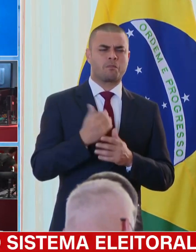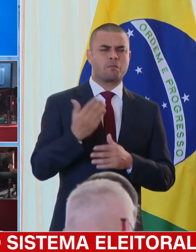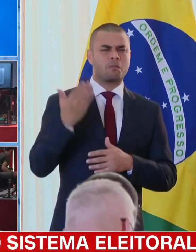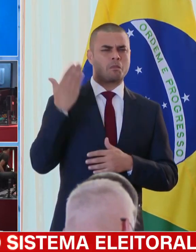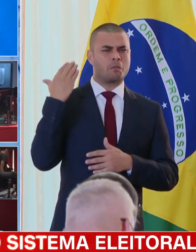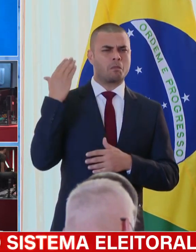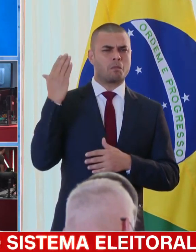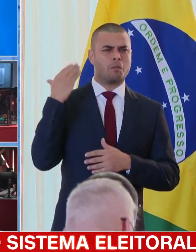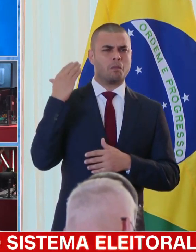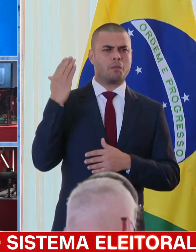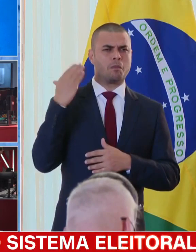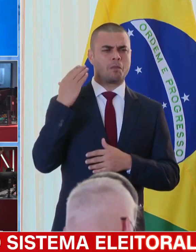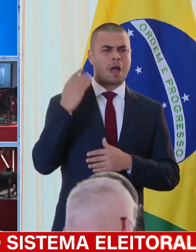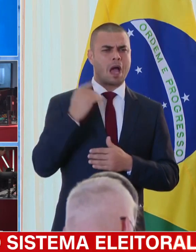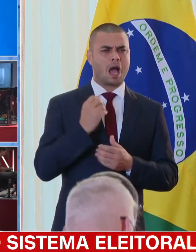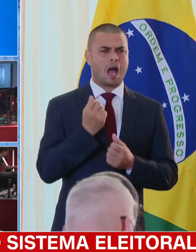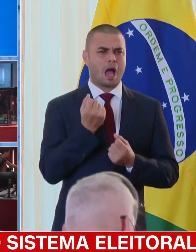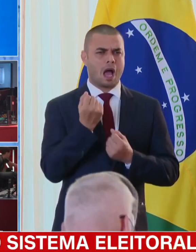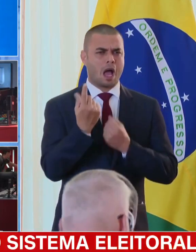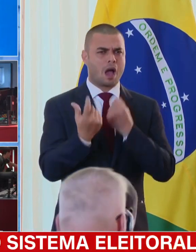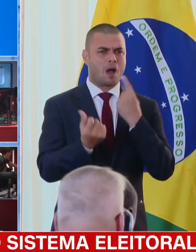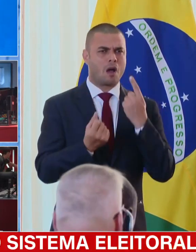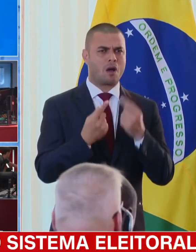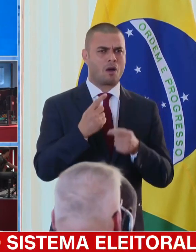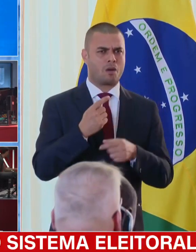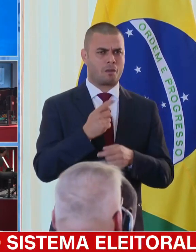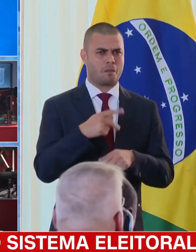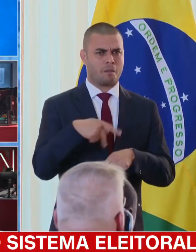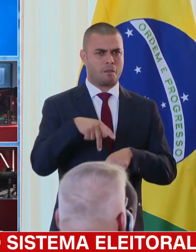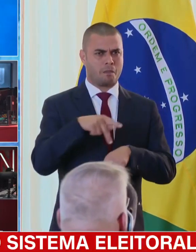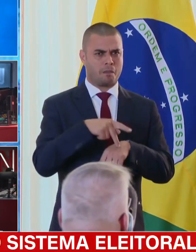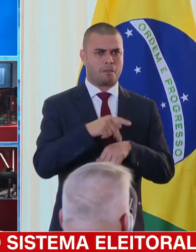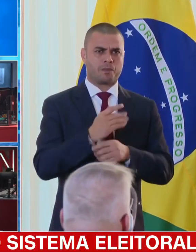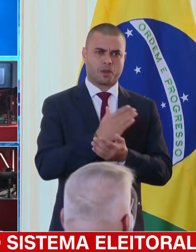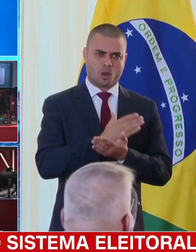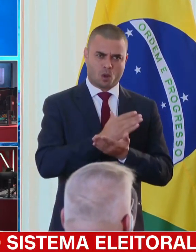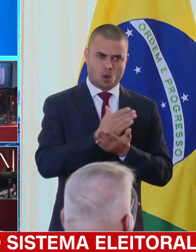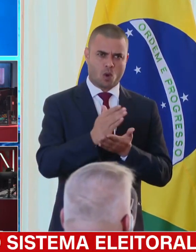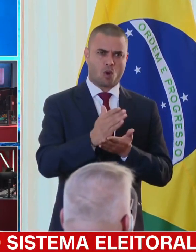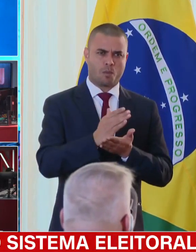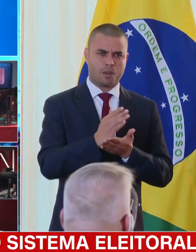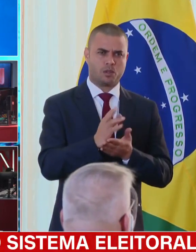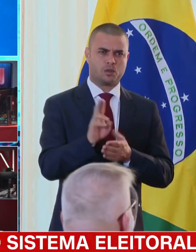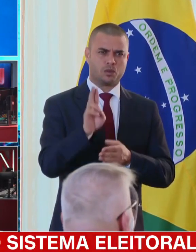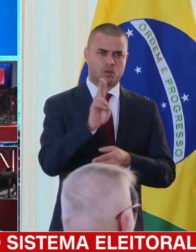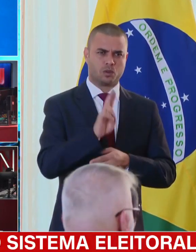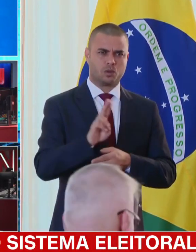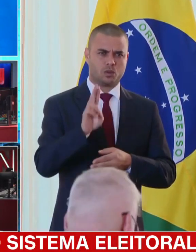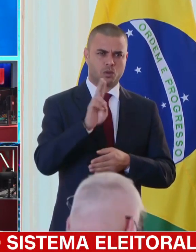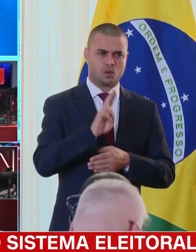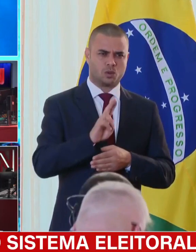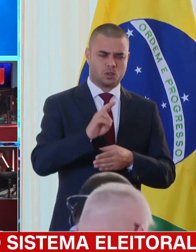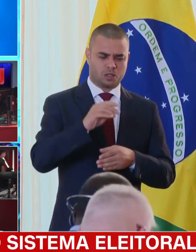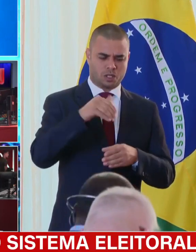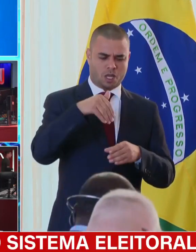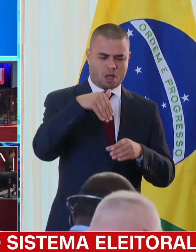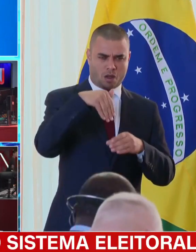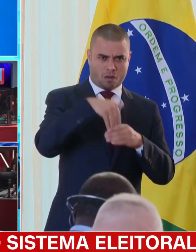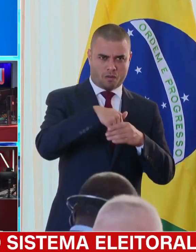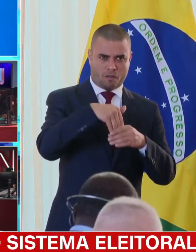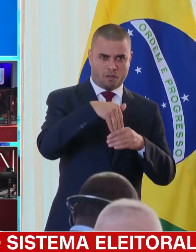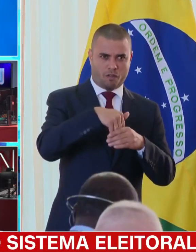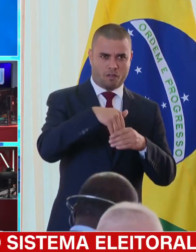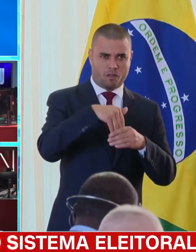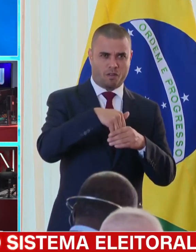um arsenal de informações à disposição do presidente que deveria ter se informado previamente antes de fazer